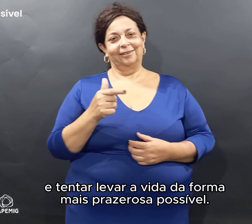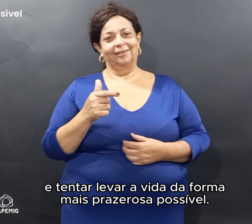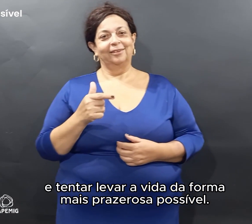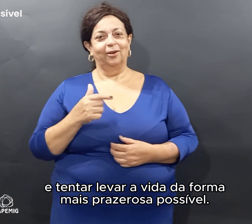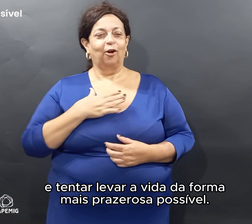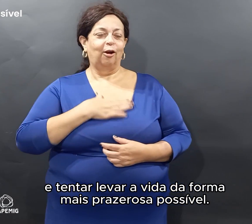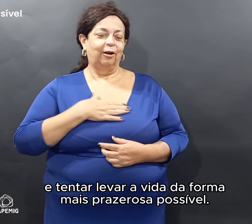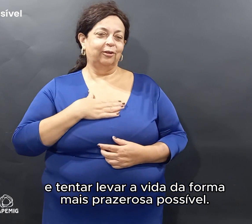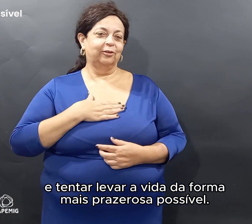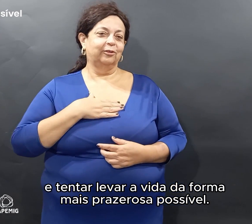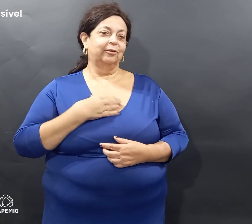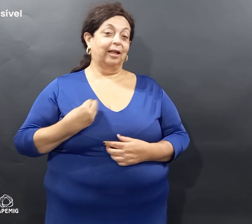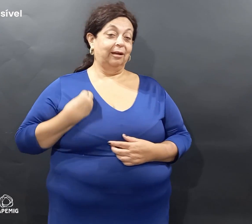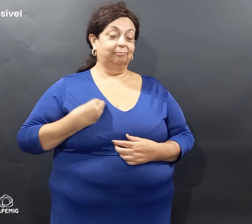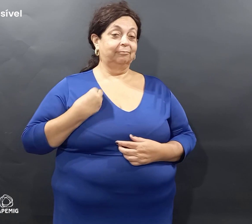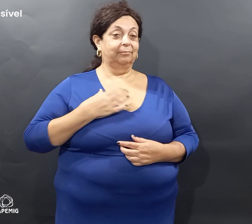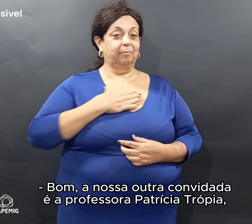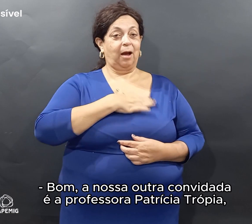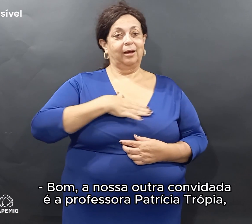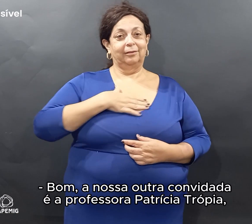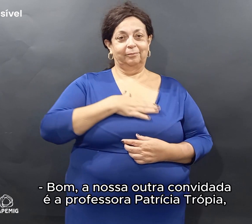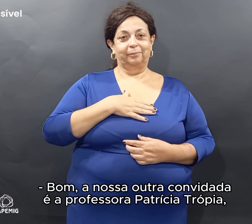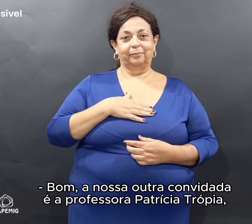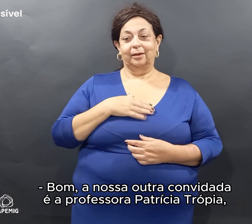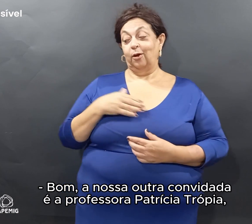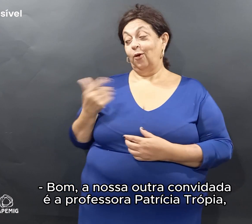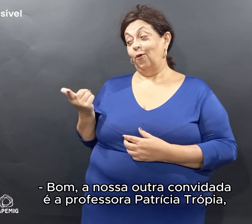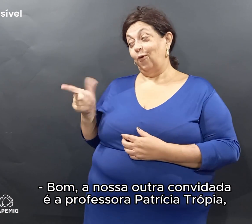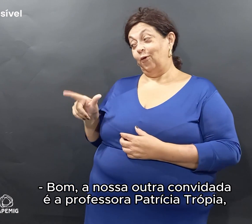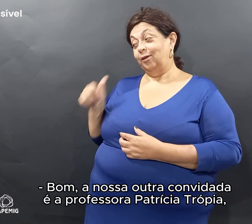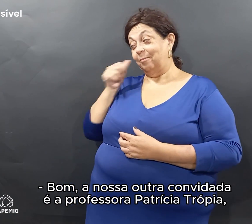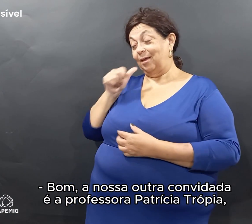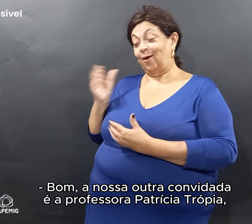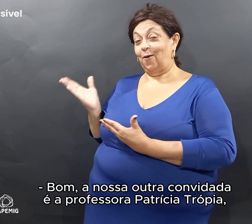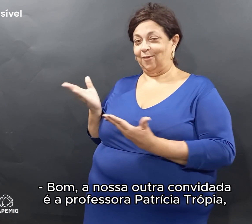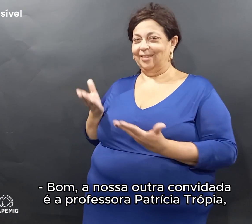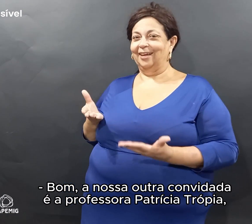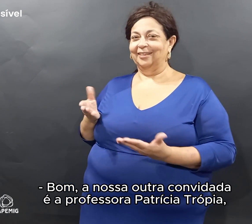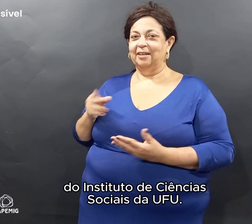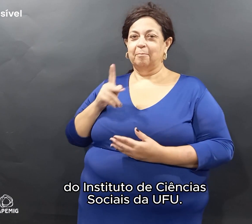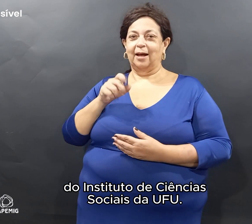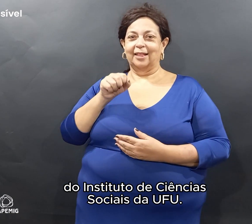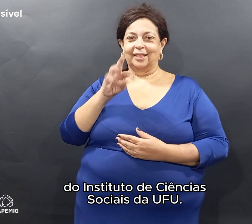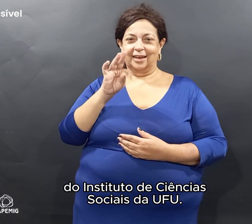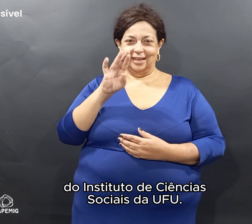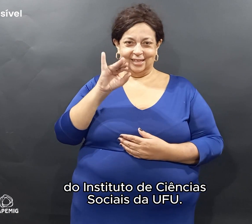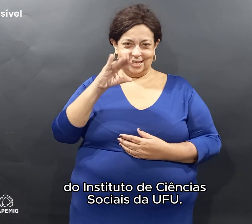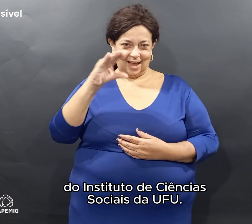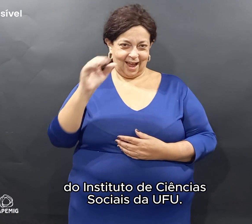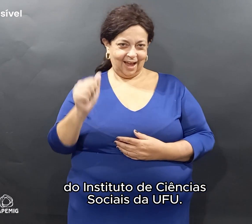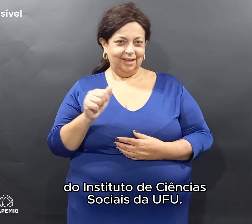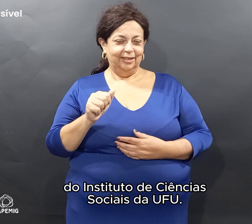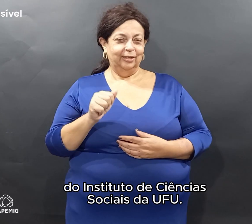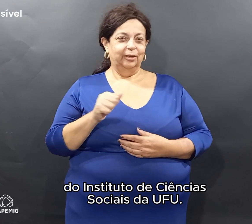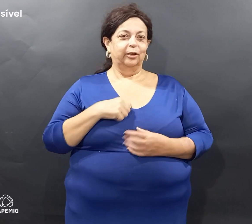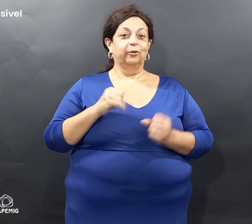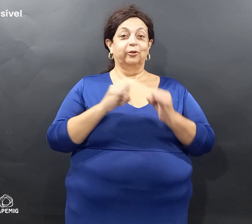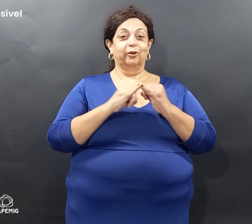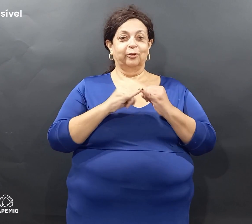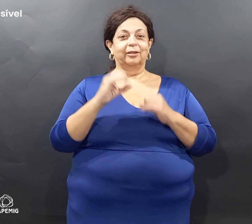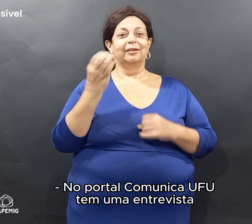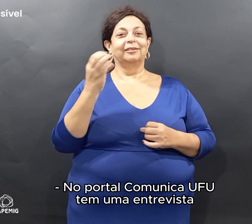vida da forma mais prazerosa possível. Bom, a nossa outra convidada é a professora Patrícia Trópia, do Instituto de Ciências Sociais da